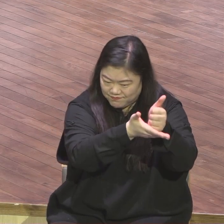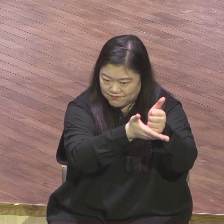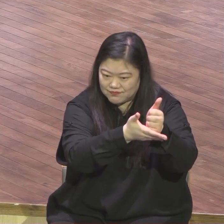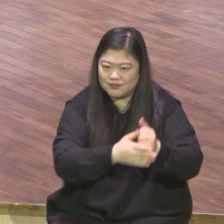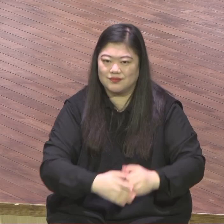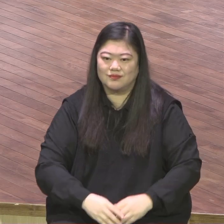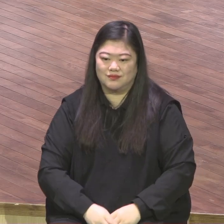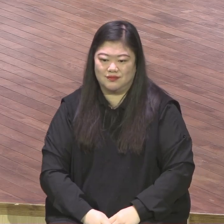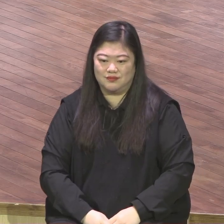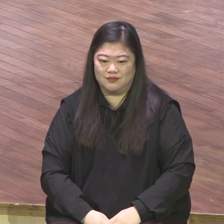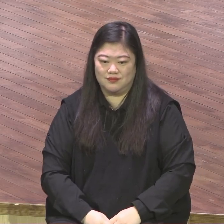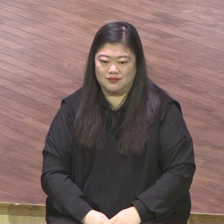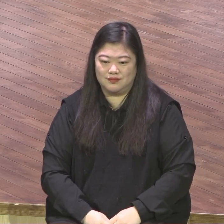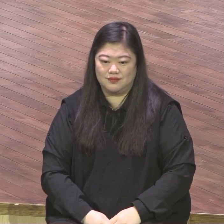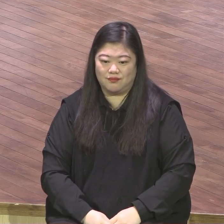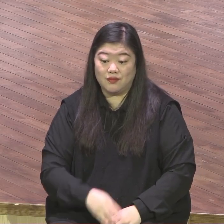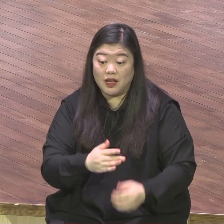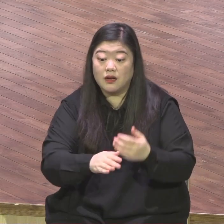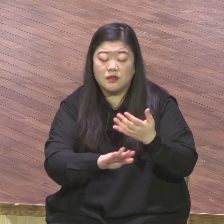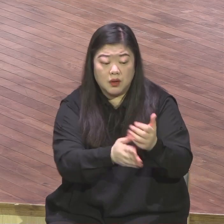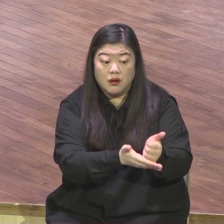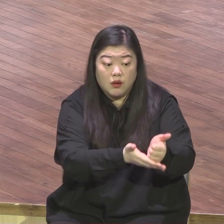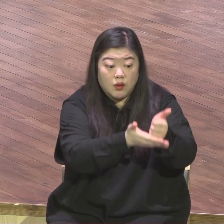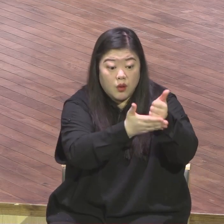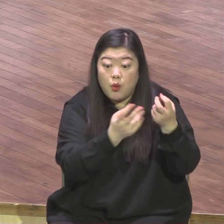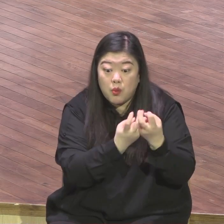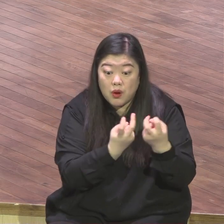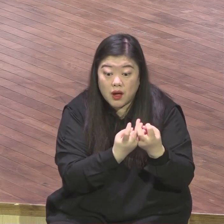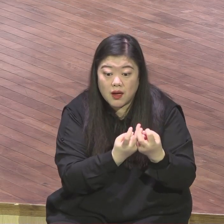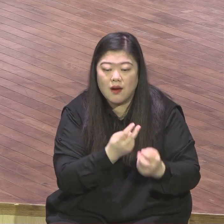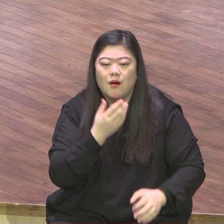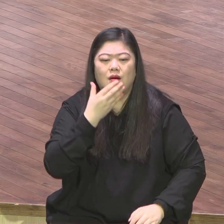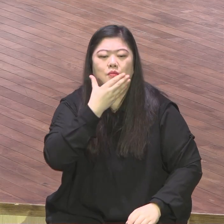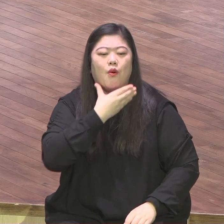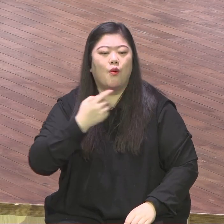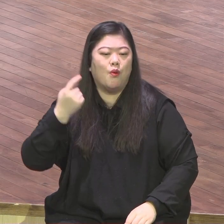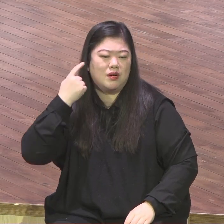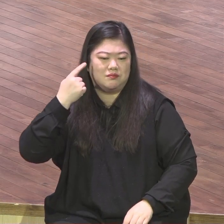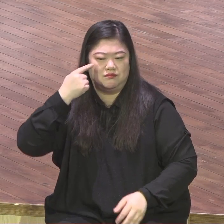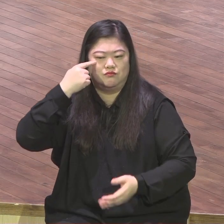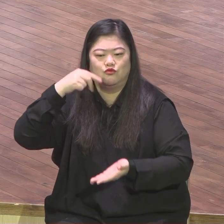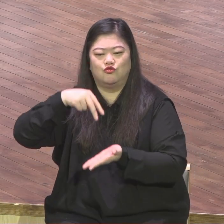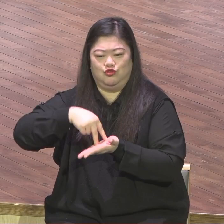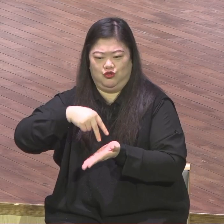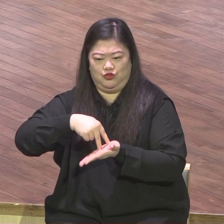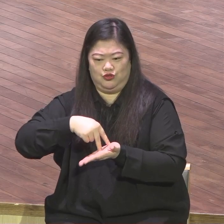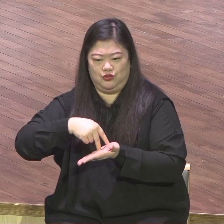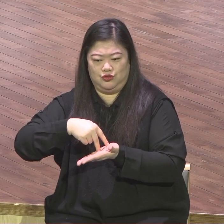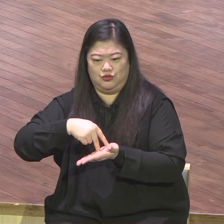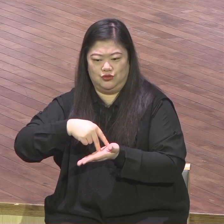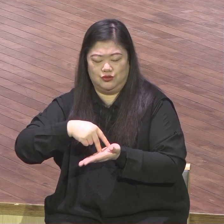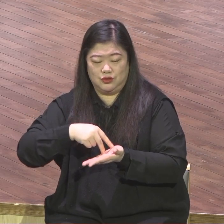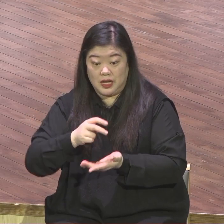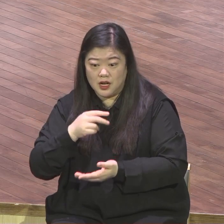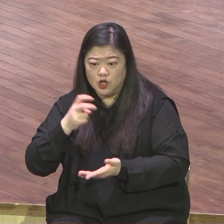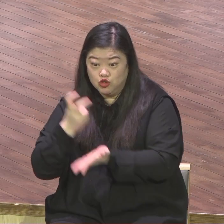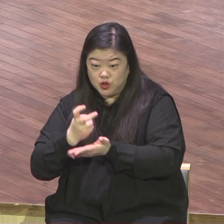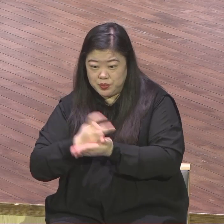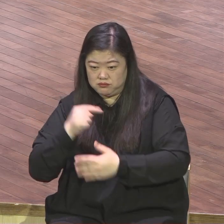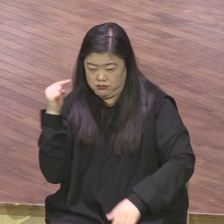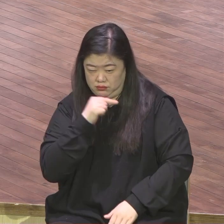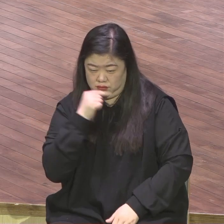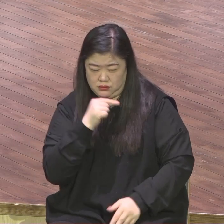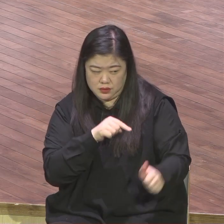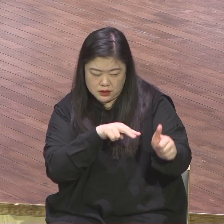어떻게요 복음의 눈으로 좀 바라봐라는 얘기예요. 복음의 눈으로 율법의 눈으로 보지 말고 복음의 눈으로 좀